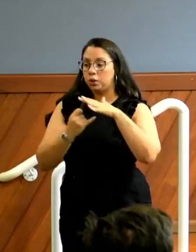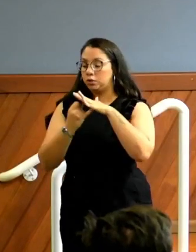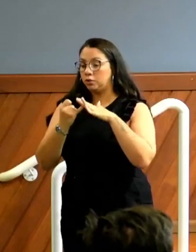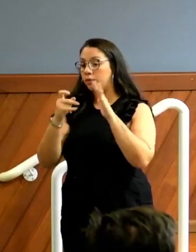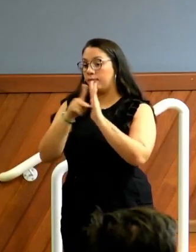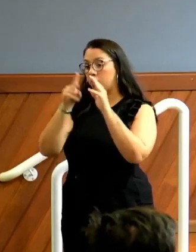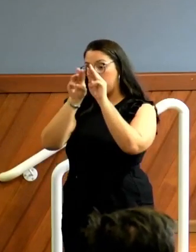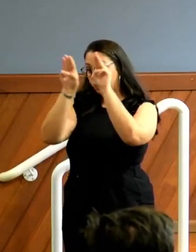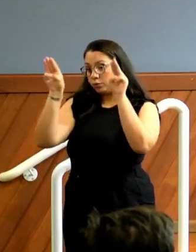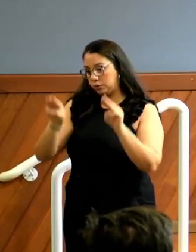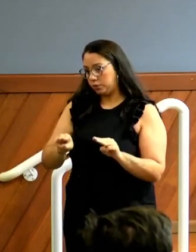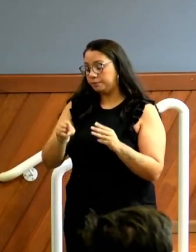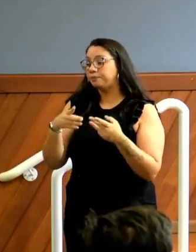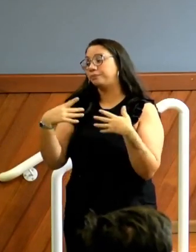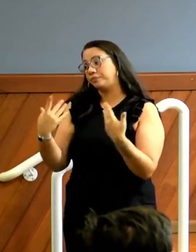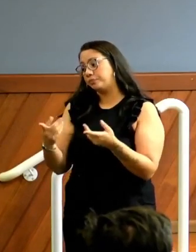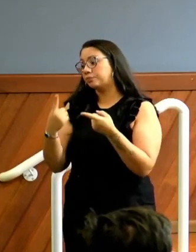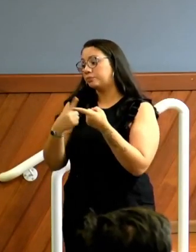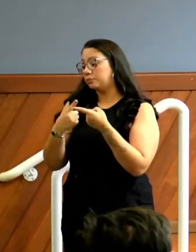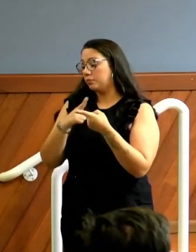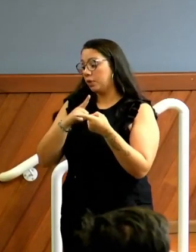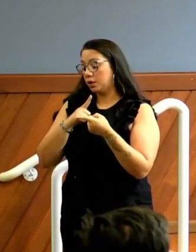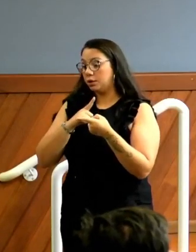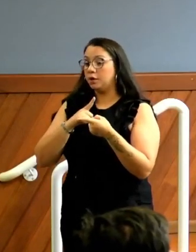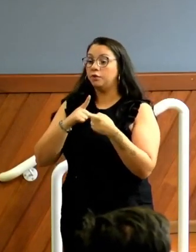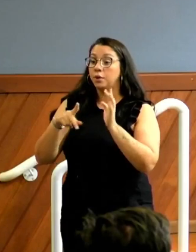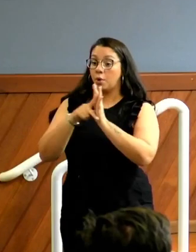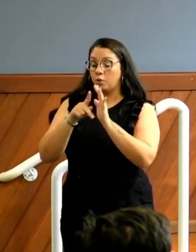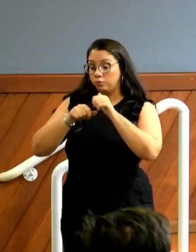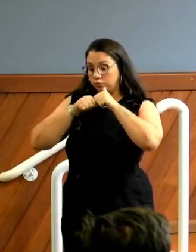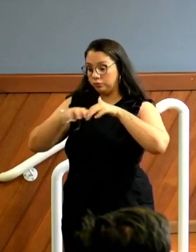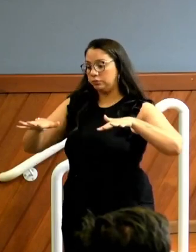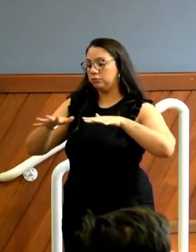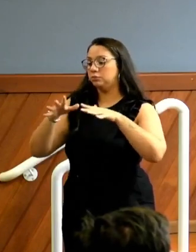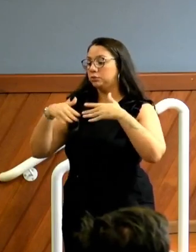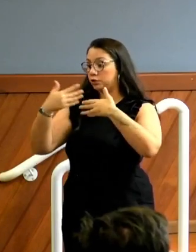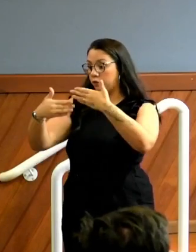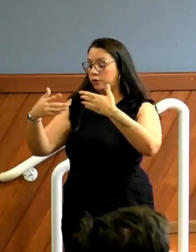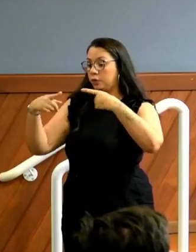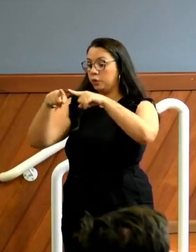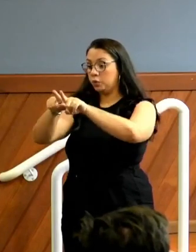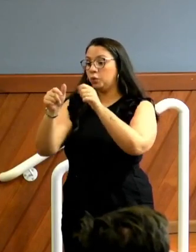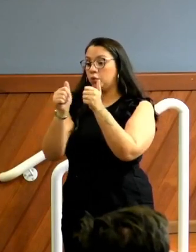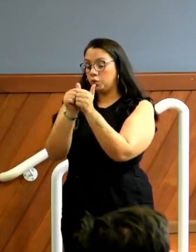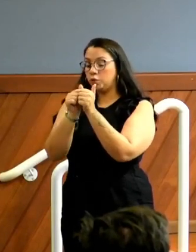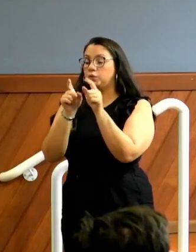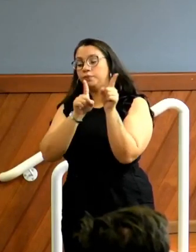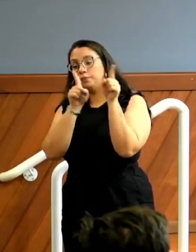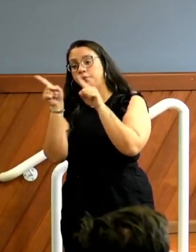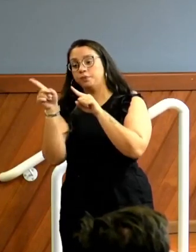museológicas, museais, até porque ele foi abarcado pelo IBRAM, foi desenvolvido conjuntamente. E o Atom foi